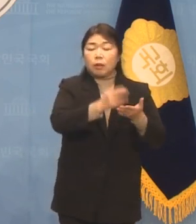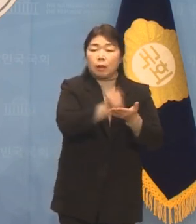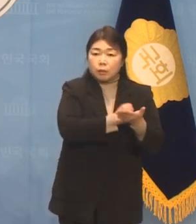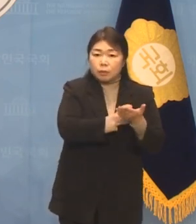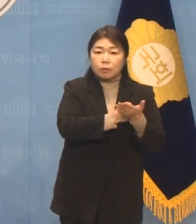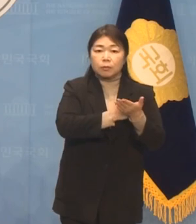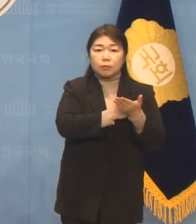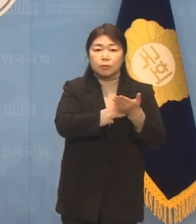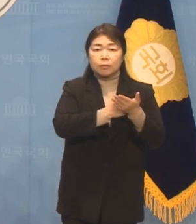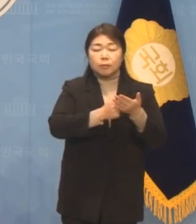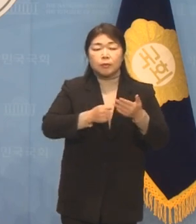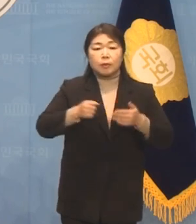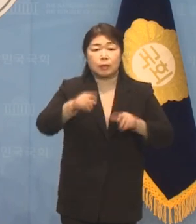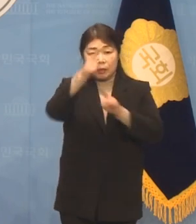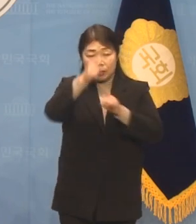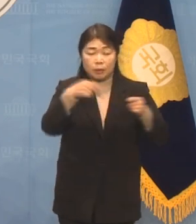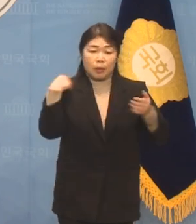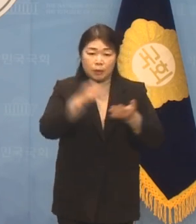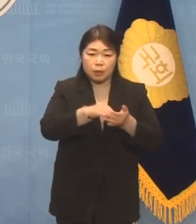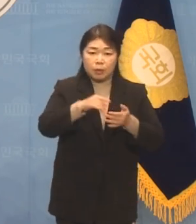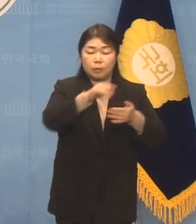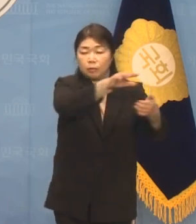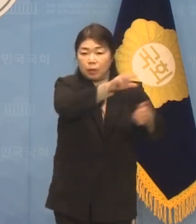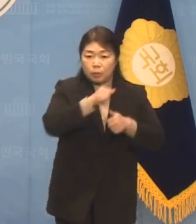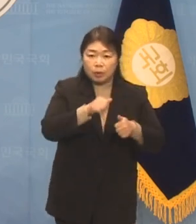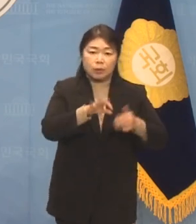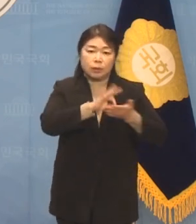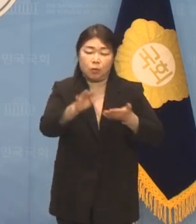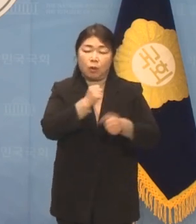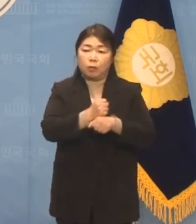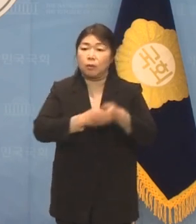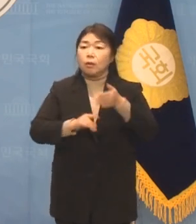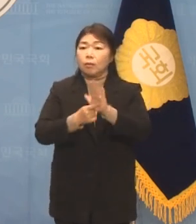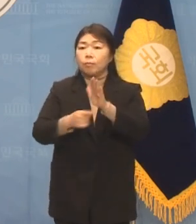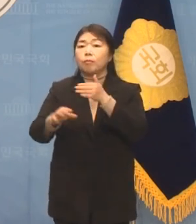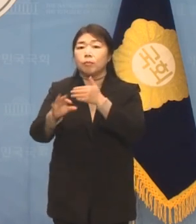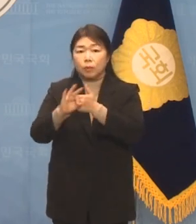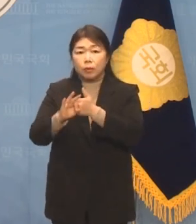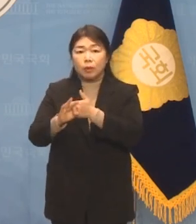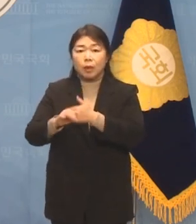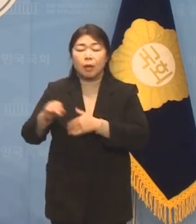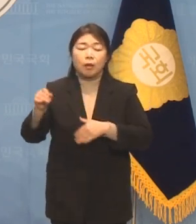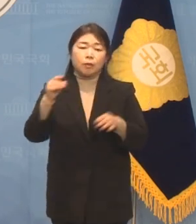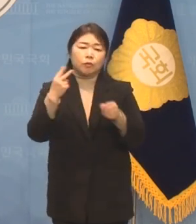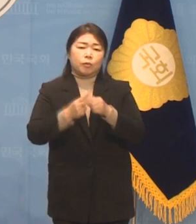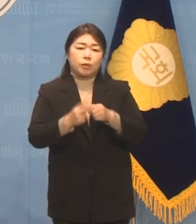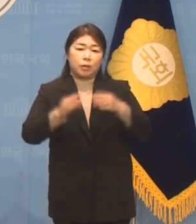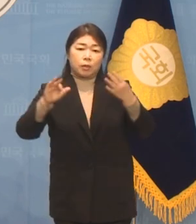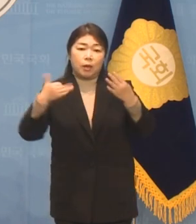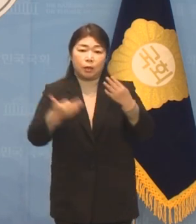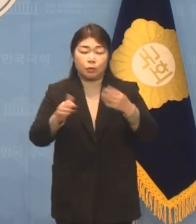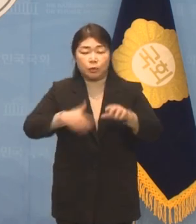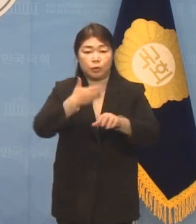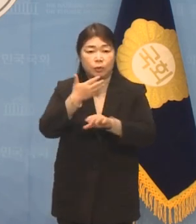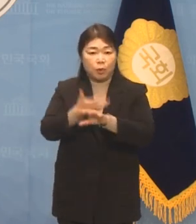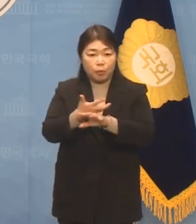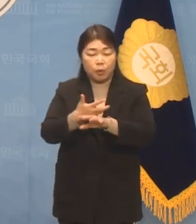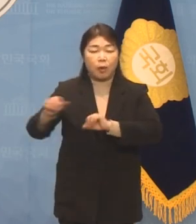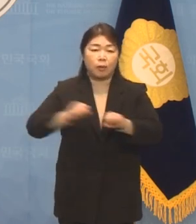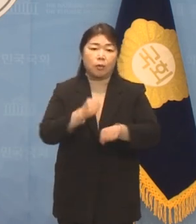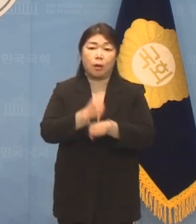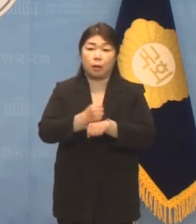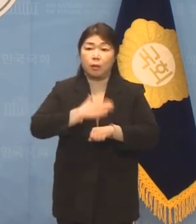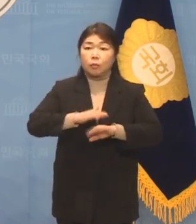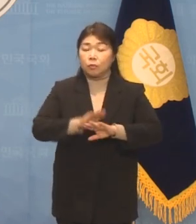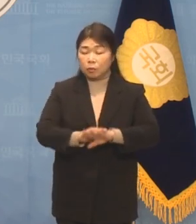불러내 이념 전쟁 시즌2를 벌인다면 제2의 4.19 혁명을 각오해야 할 것임을 분명하게